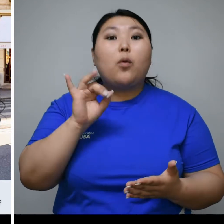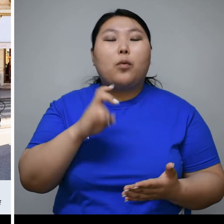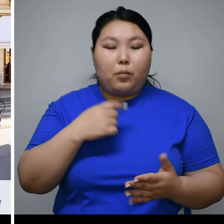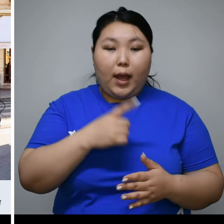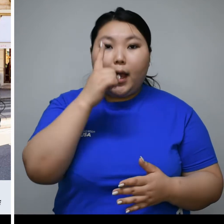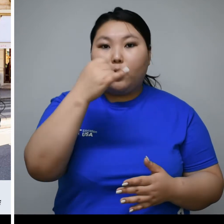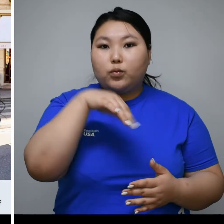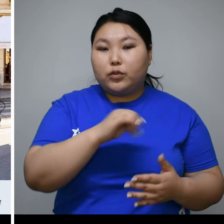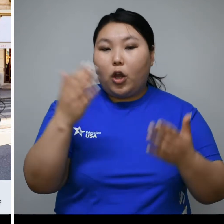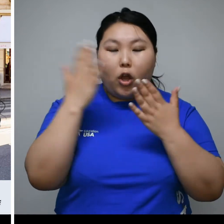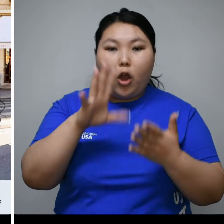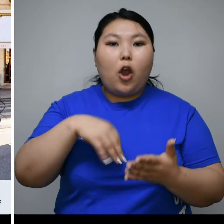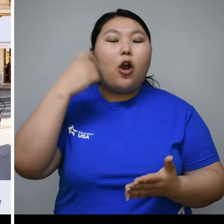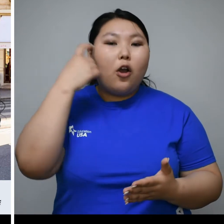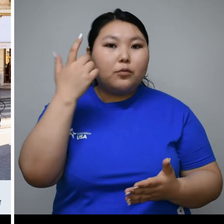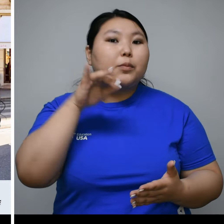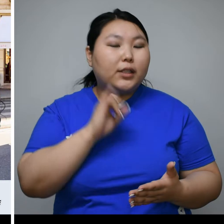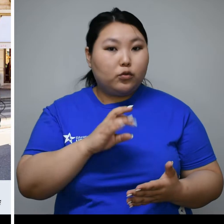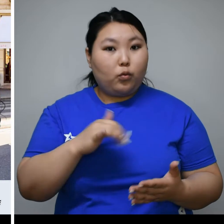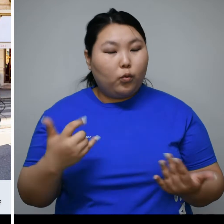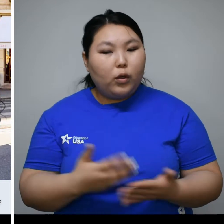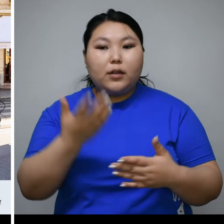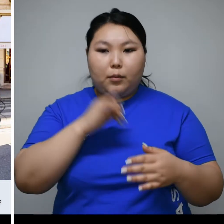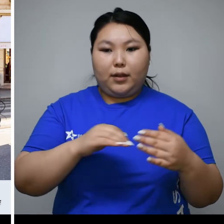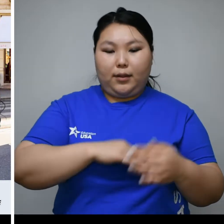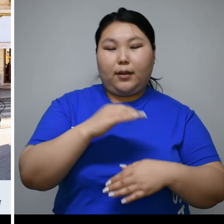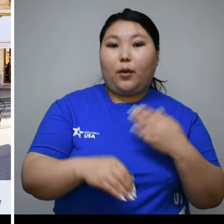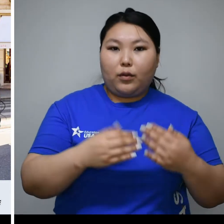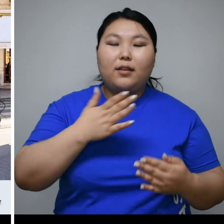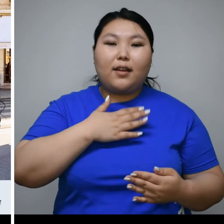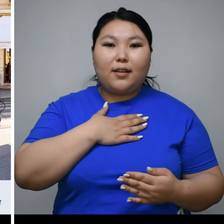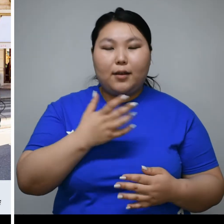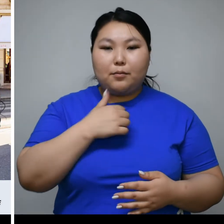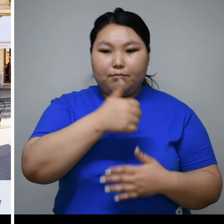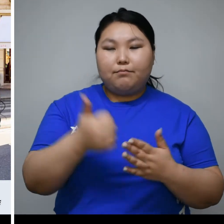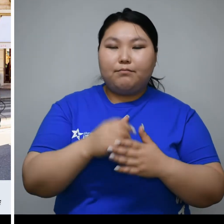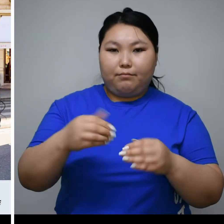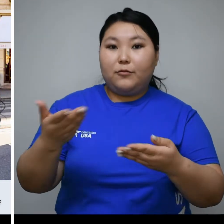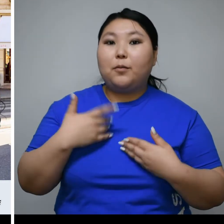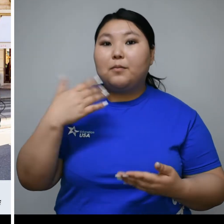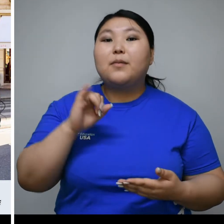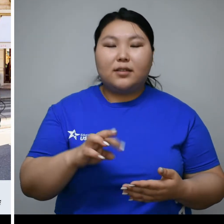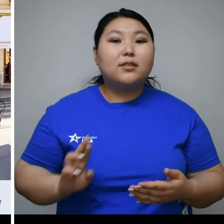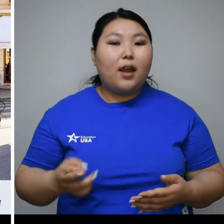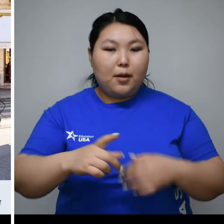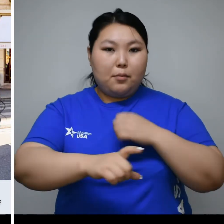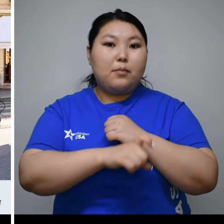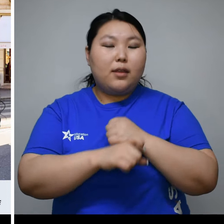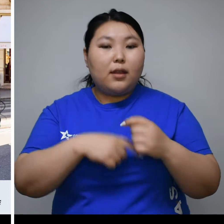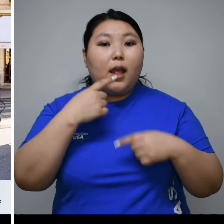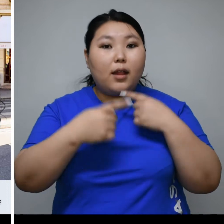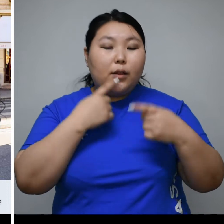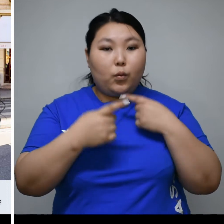бол би ганц удаа уншаад ойлгож исэн ч гэдэг юм уу. Яг тийм давуу талуудыг надаа би болгож өгсөн байсан. Яагаад гэвэл